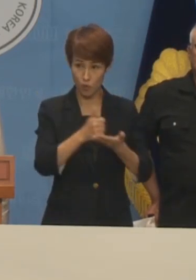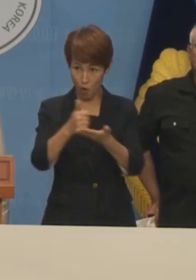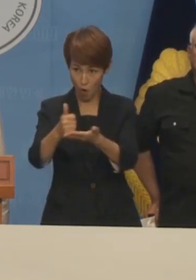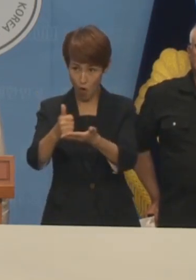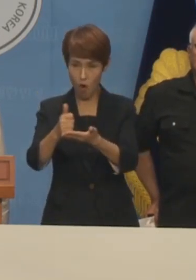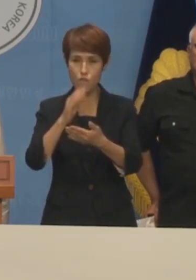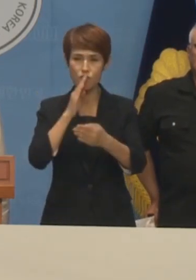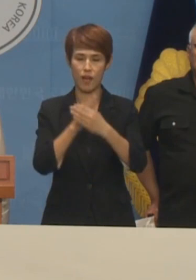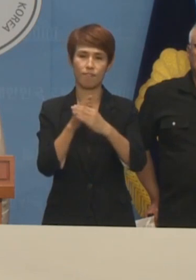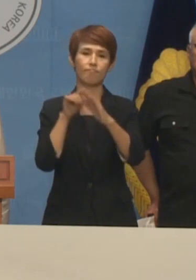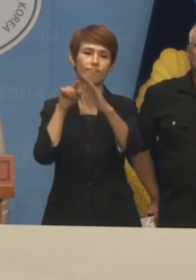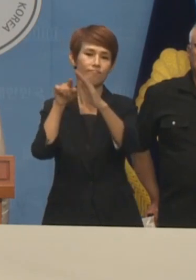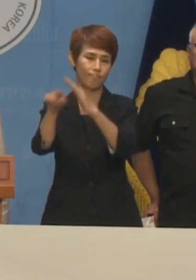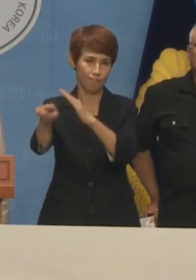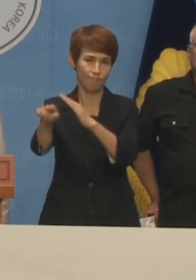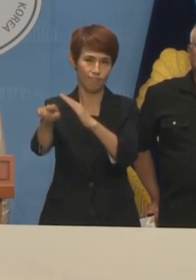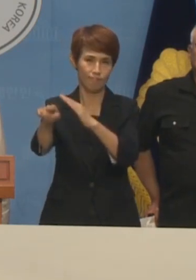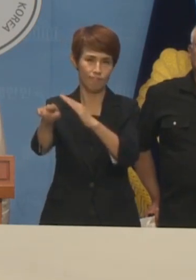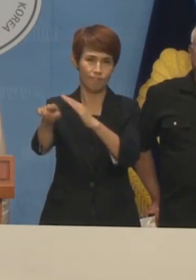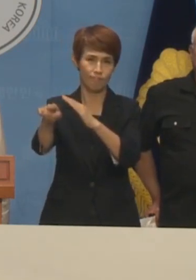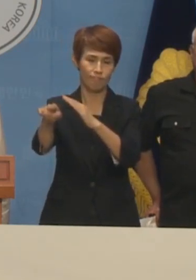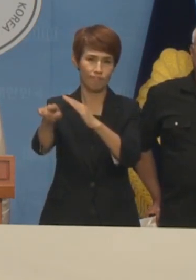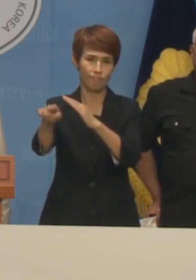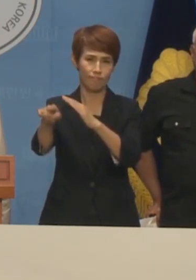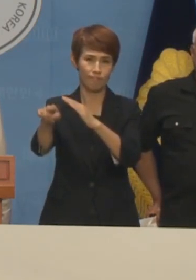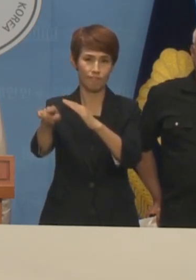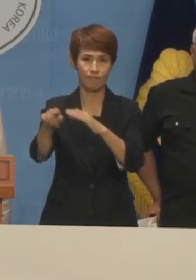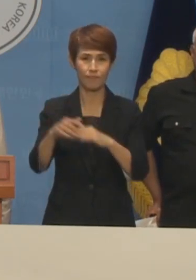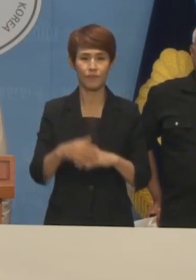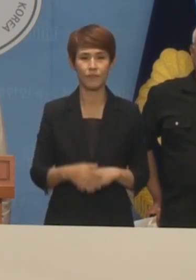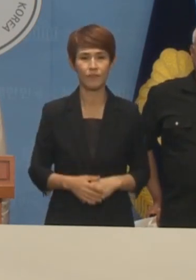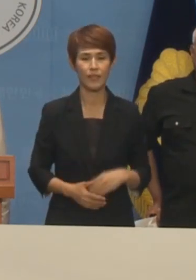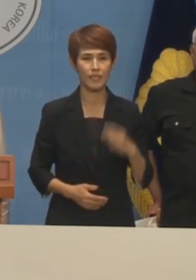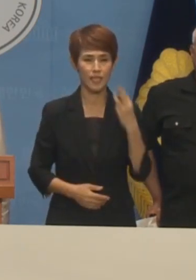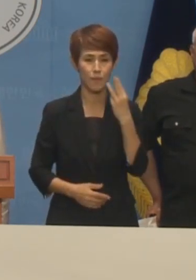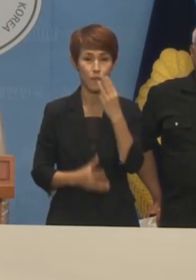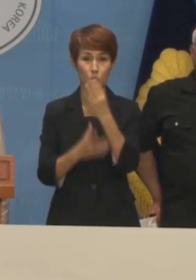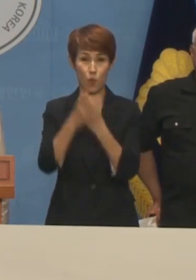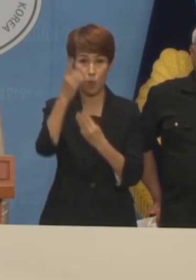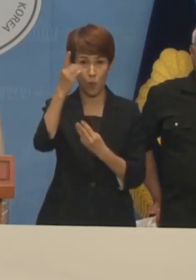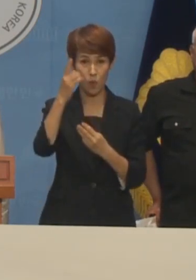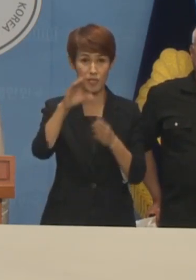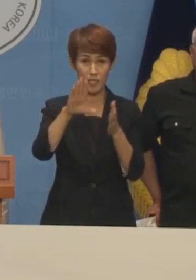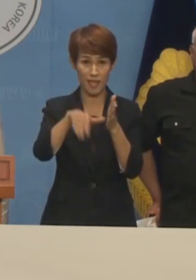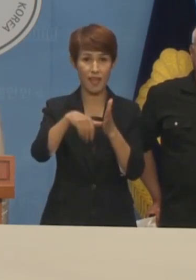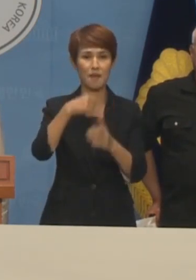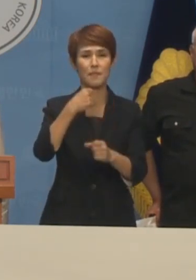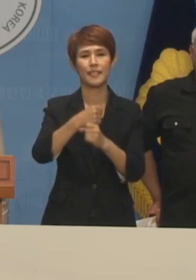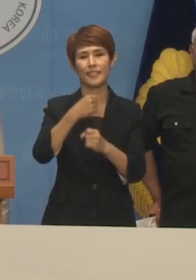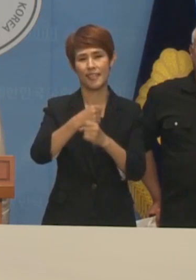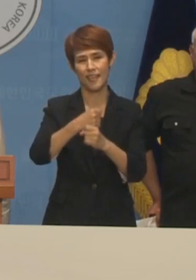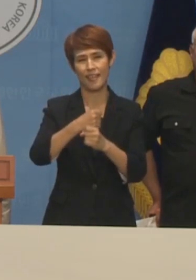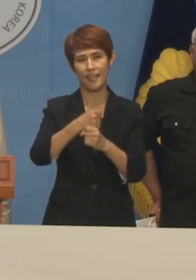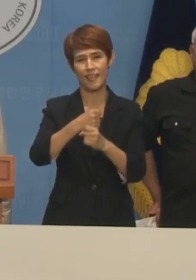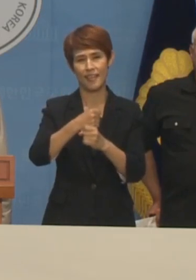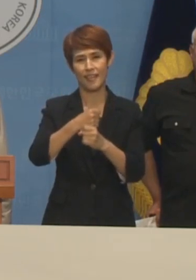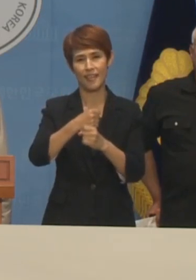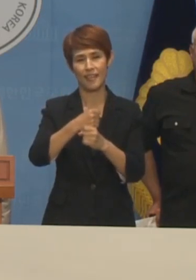방북단을 구성해서 어떻게 하든지 이번 기회 삼통실현은 우리가 이루어내자고 이렇게